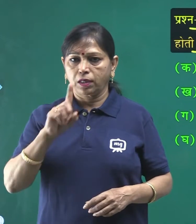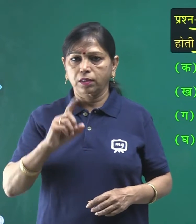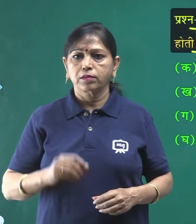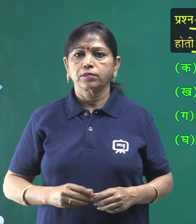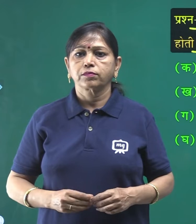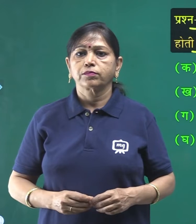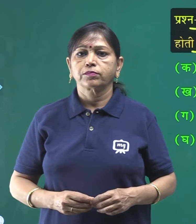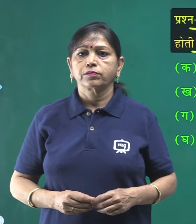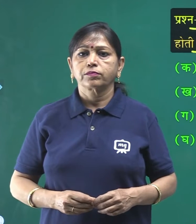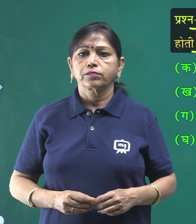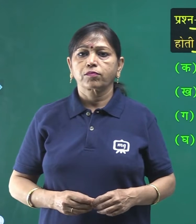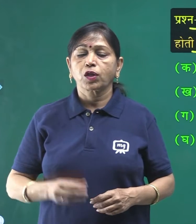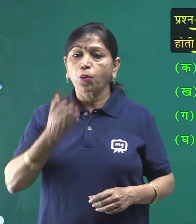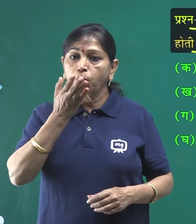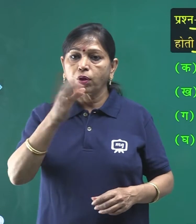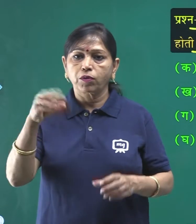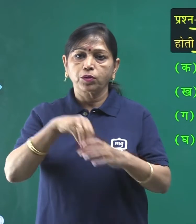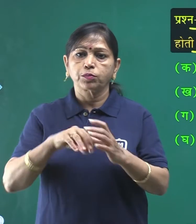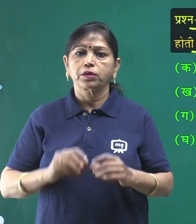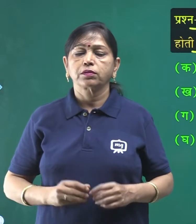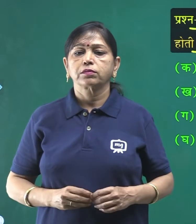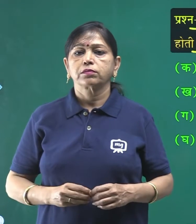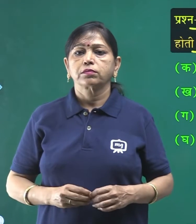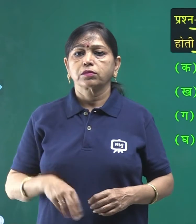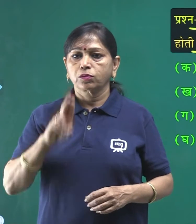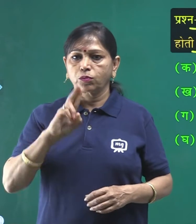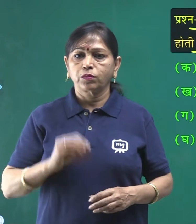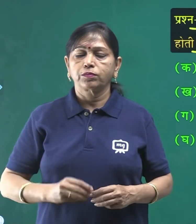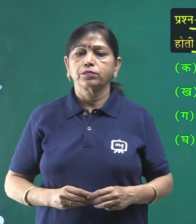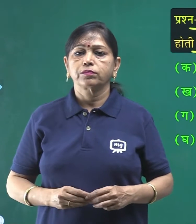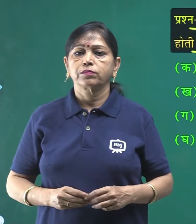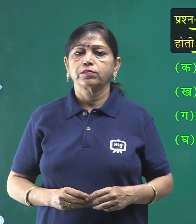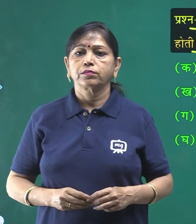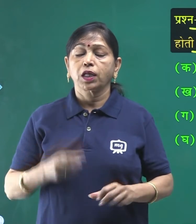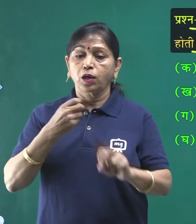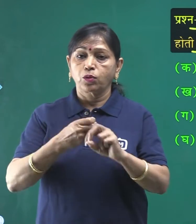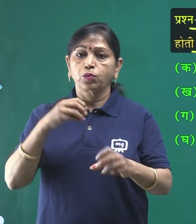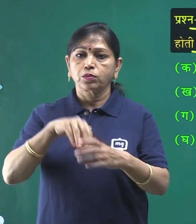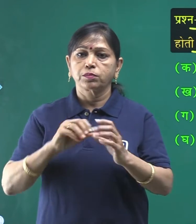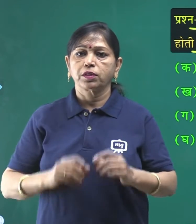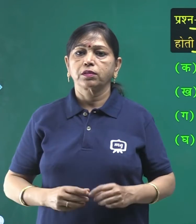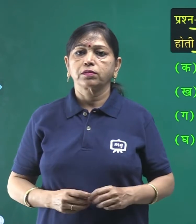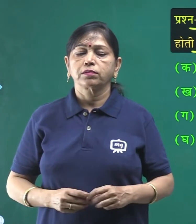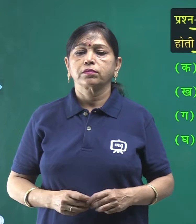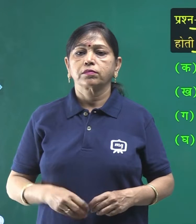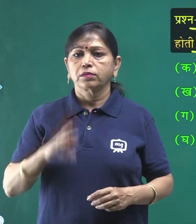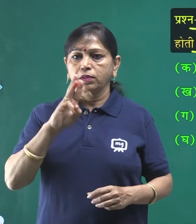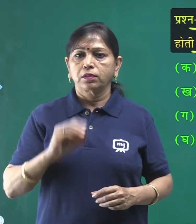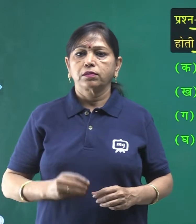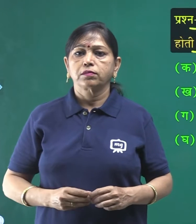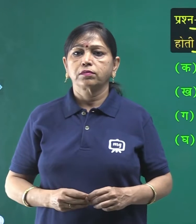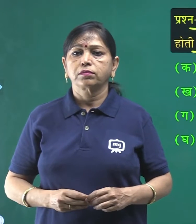1 वायु में, 2 ठोस में,